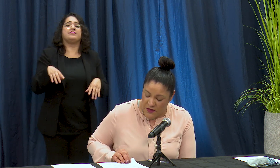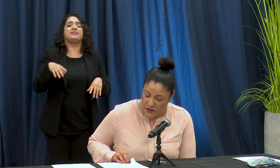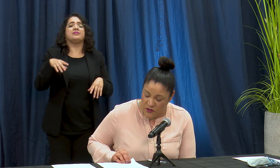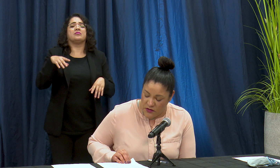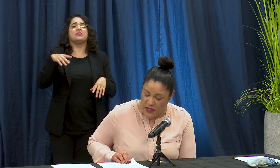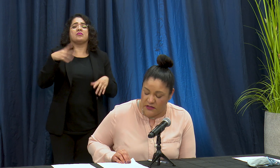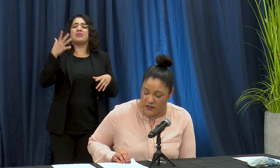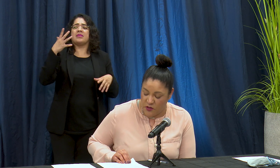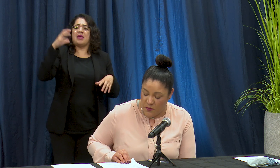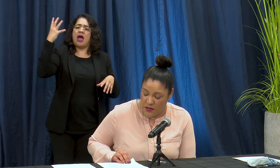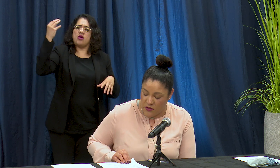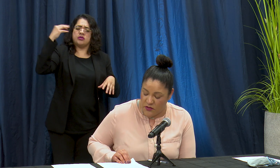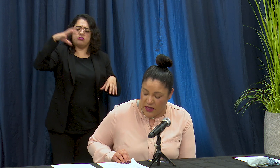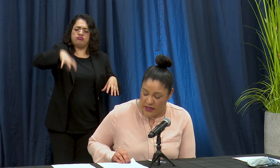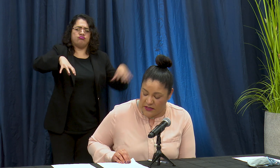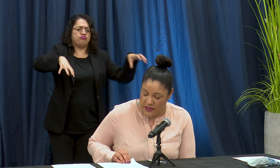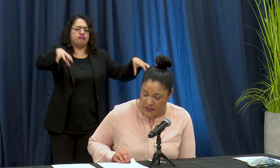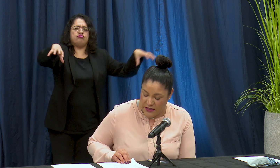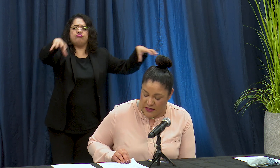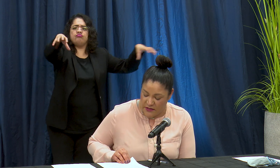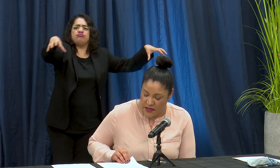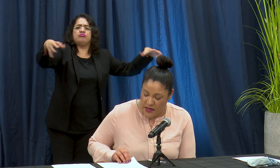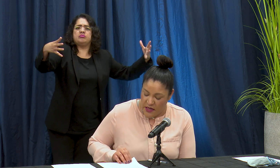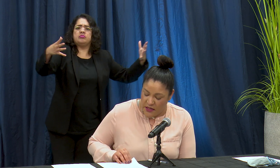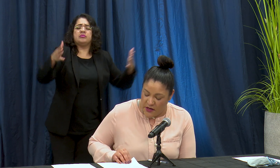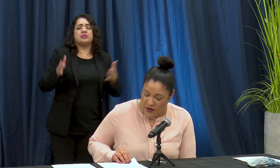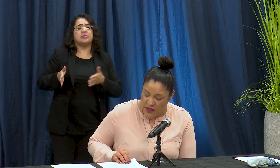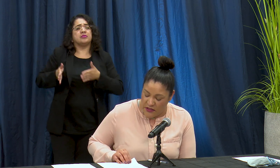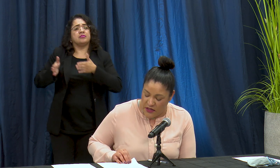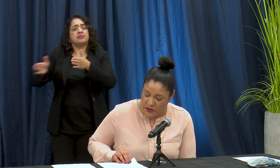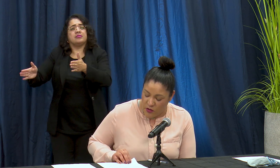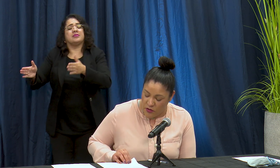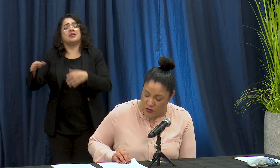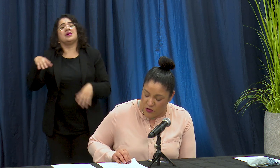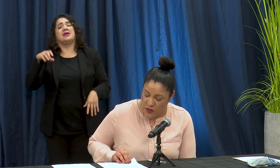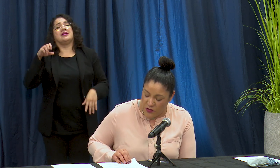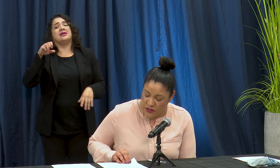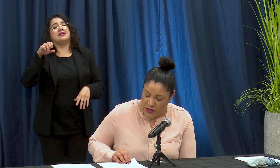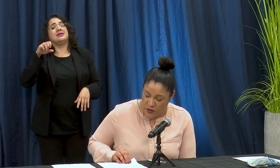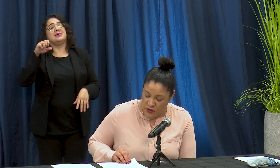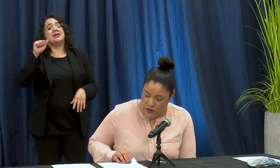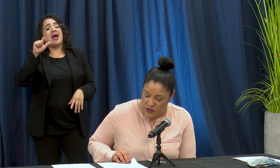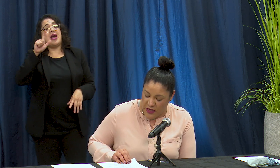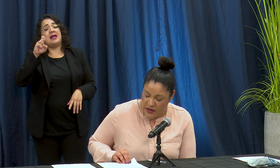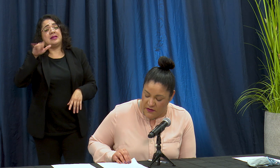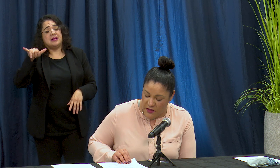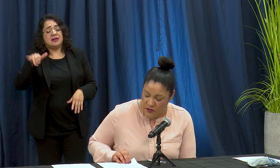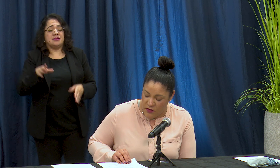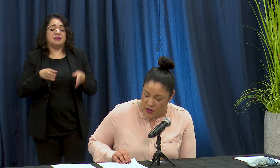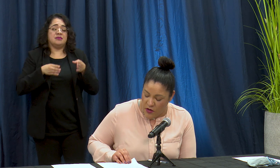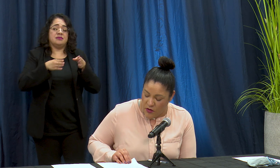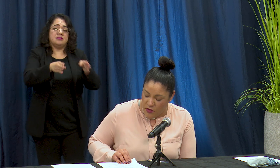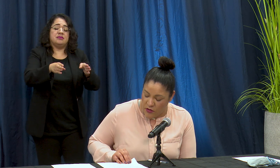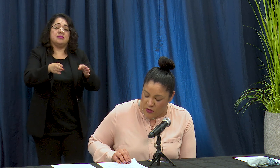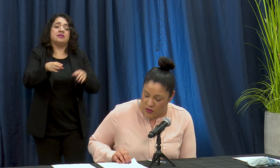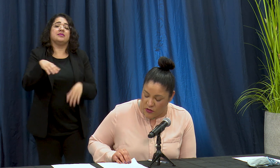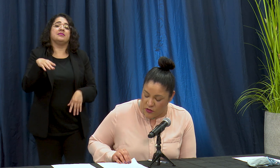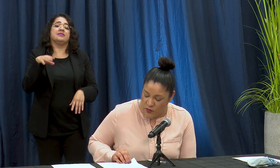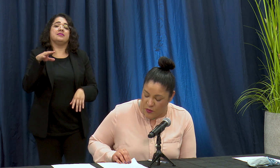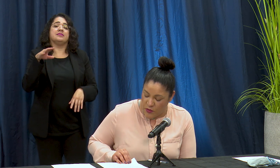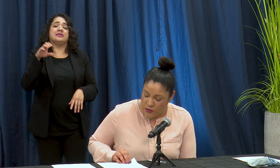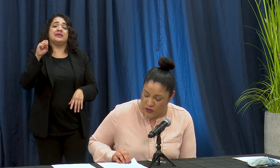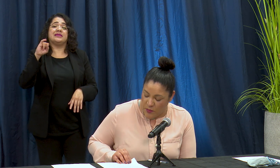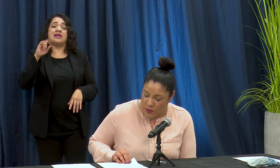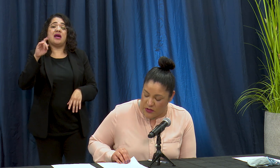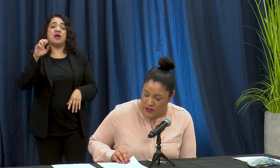espacios abiertos, estacionamientos, calles y aceras. Quiero agradecer a todos los dueños de negocios que han hablado con